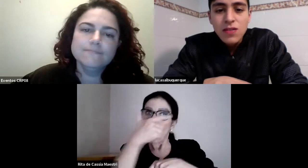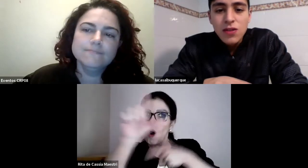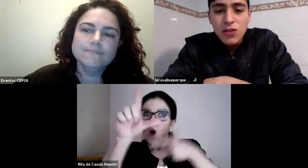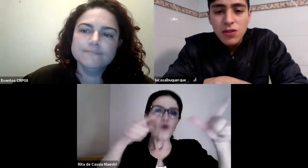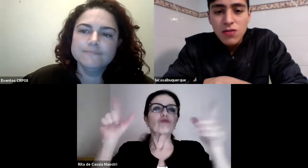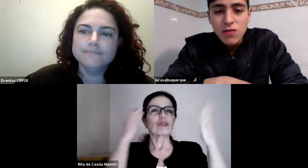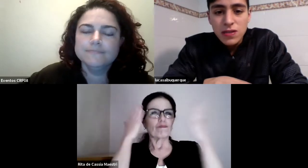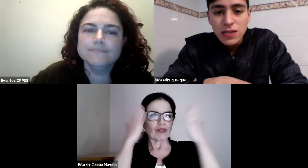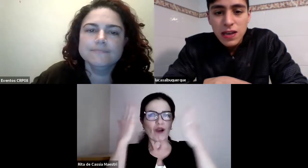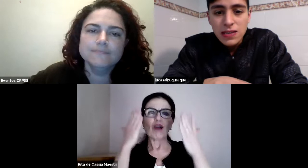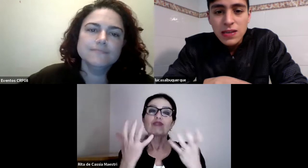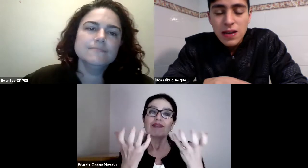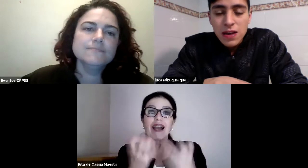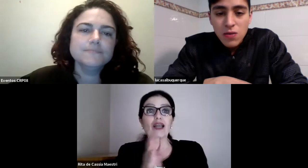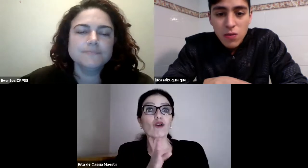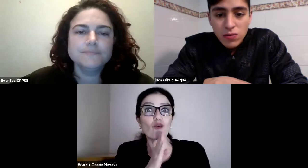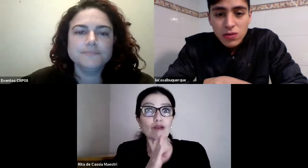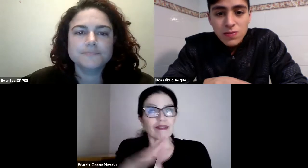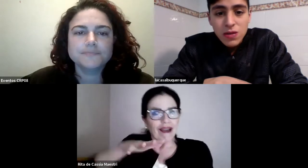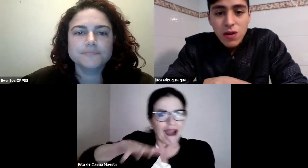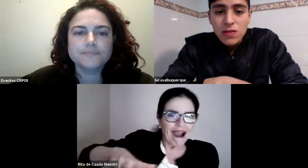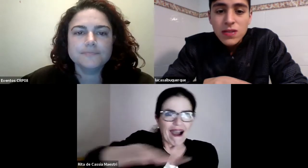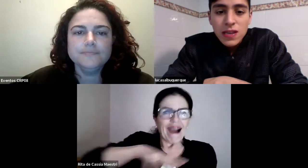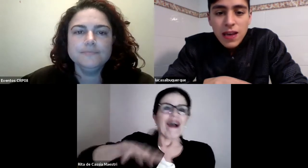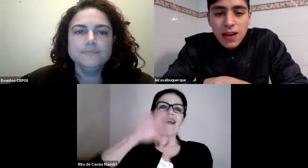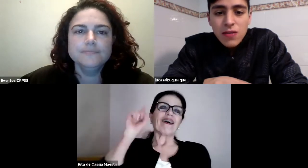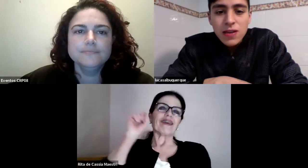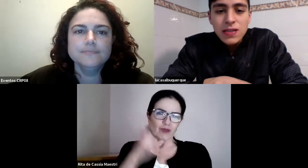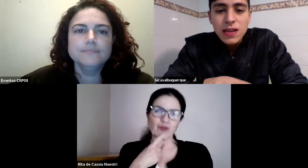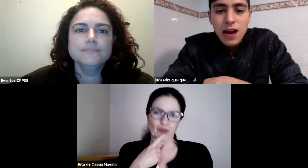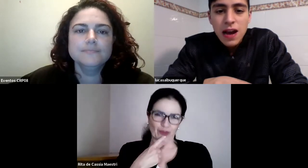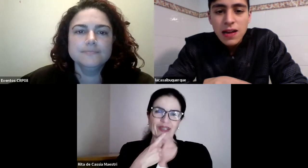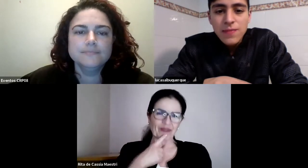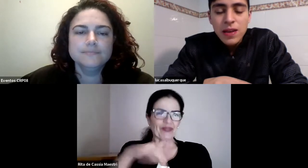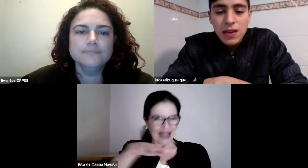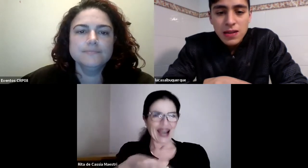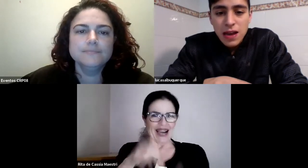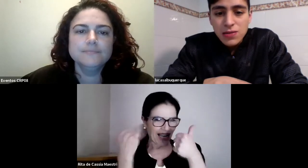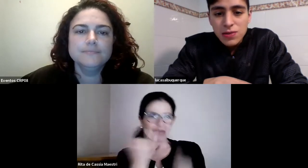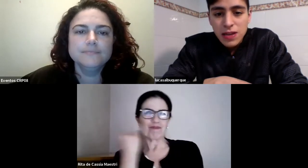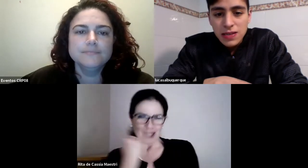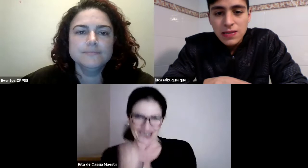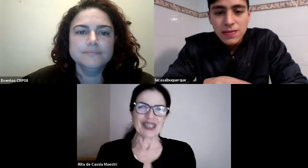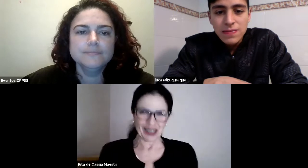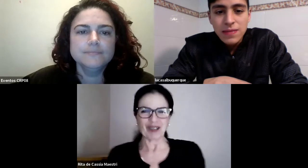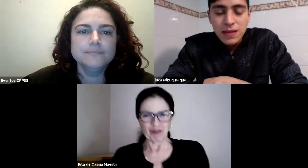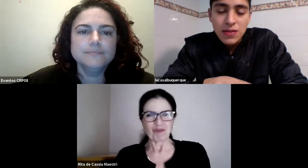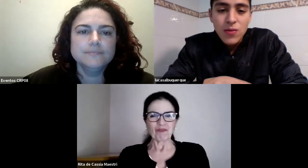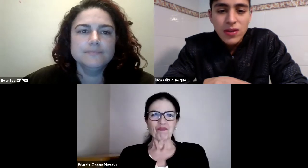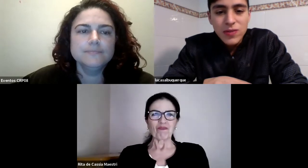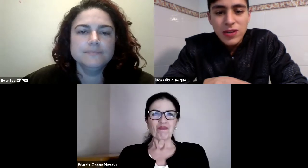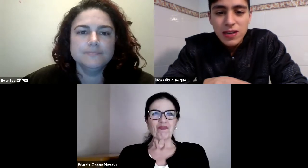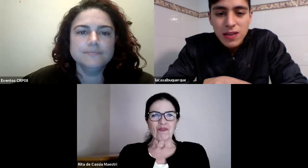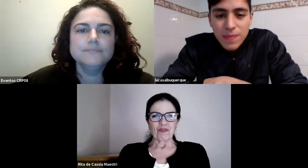aqui dividindo com vocês, com outros psicólogos que querem conhecer a área da surdez. Isso é